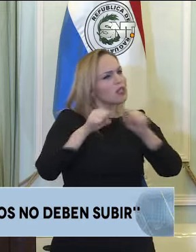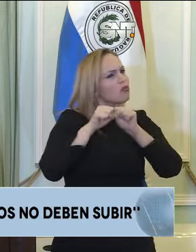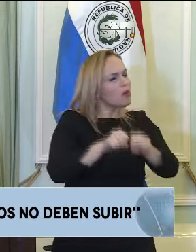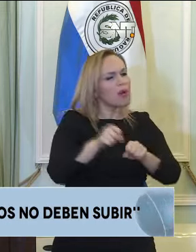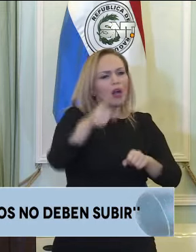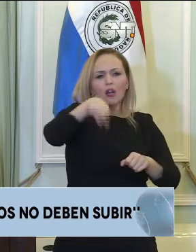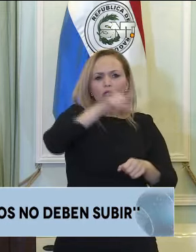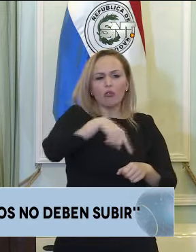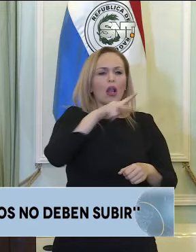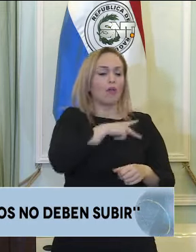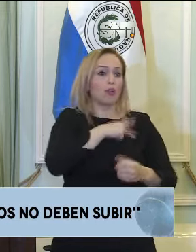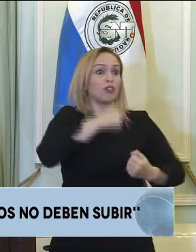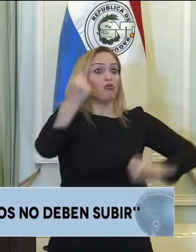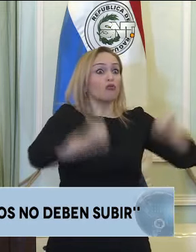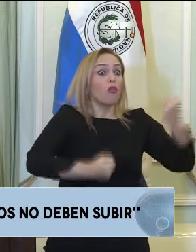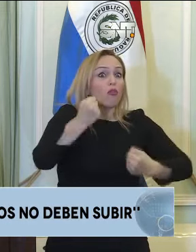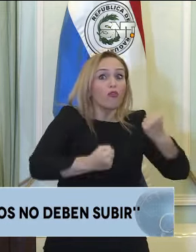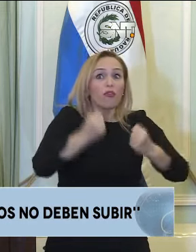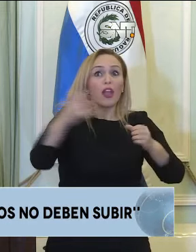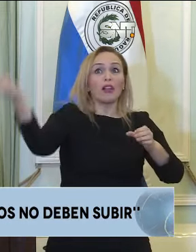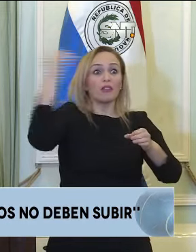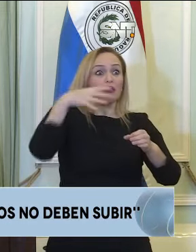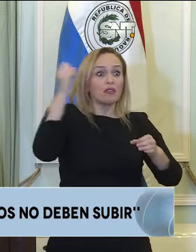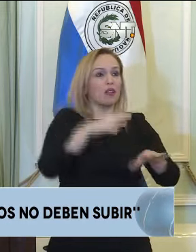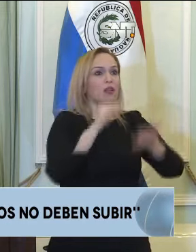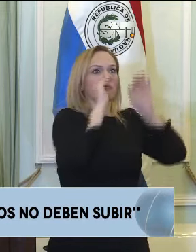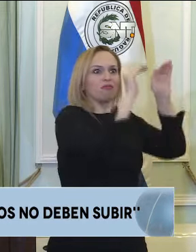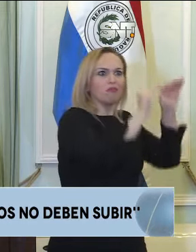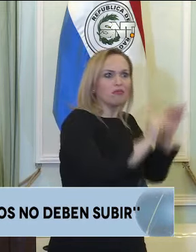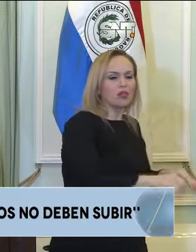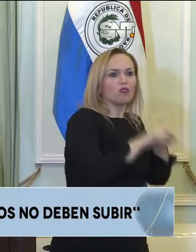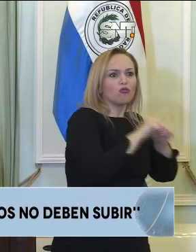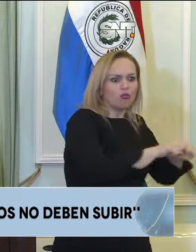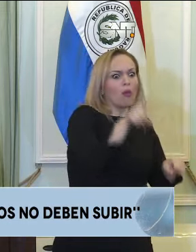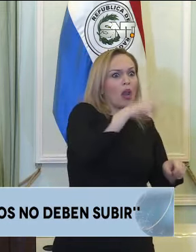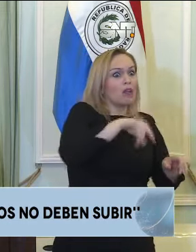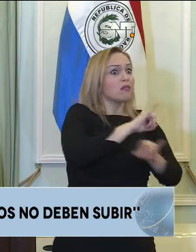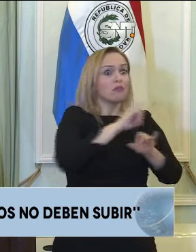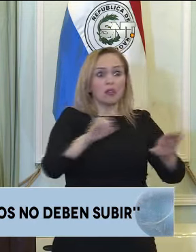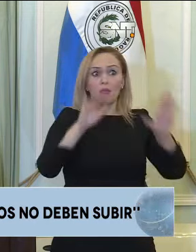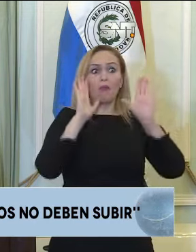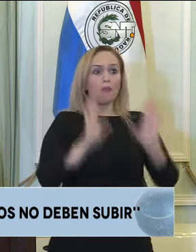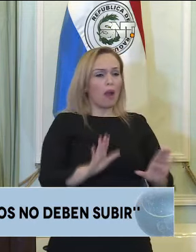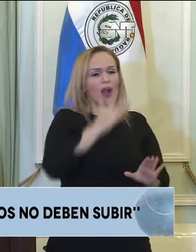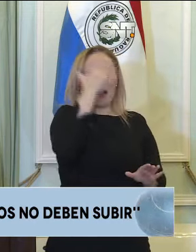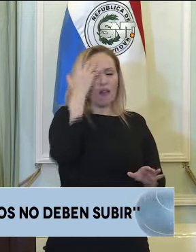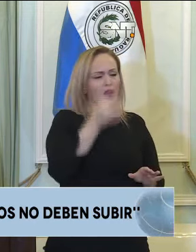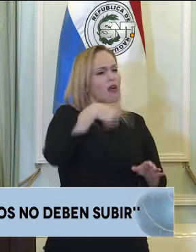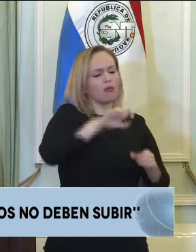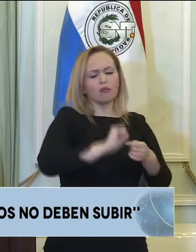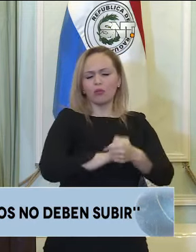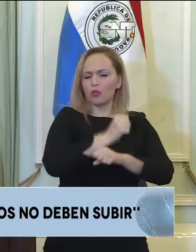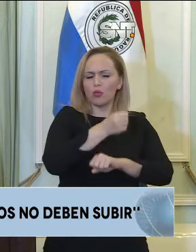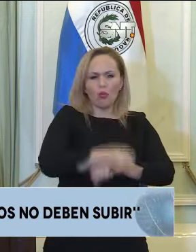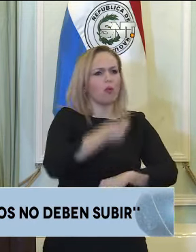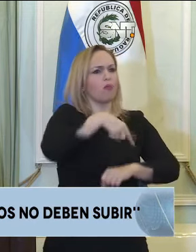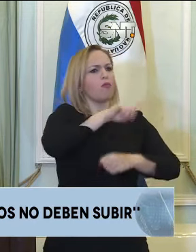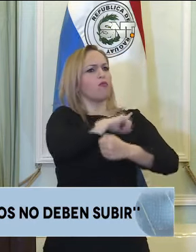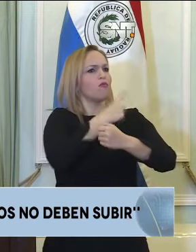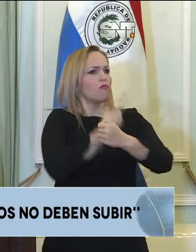agradecer a los choferes que están llevando esa mercadería y demás. Entonces, por lo menos de gremios importantes como la CAPASU nos han